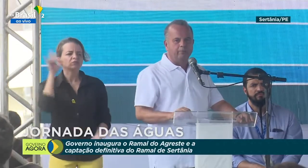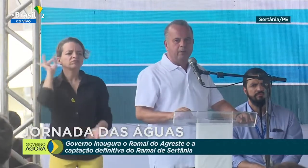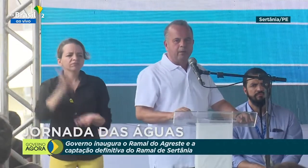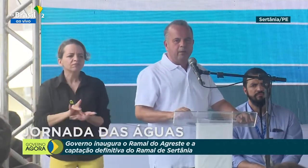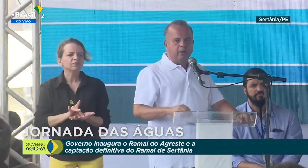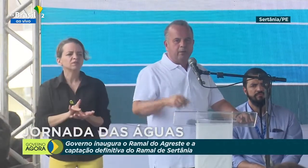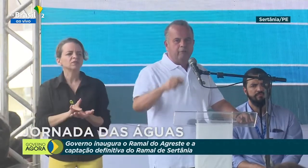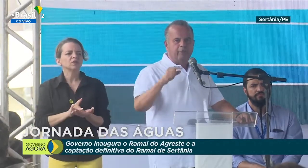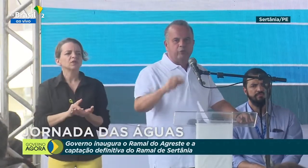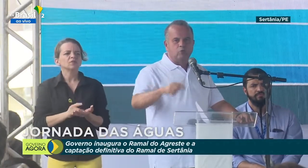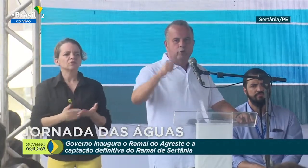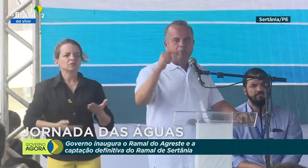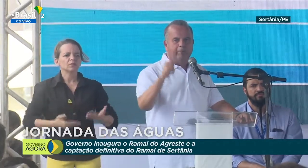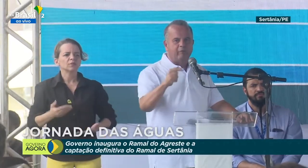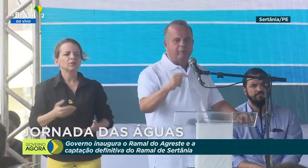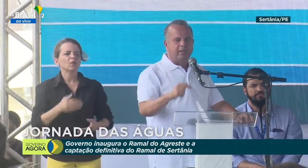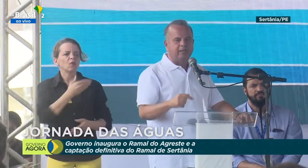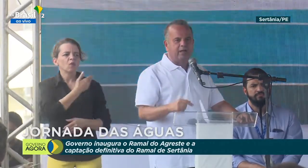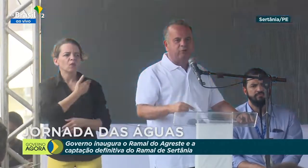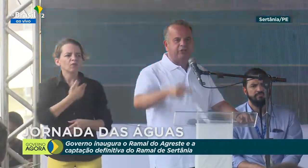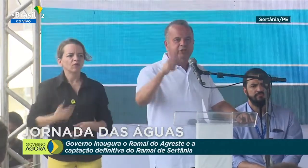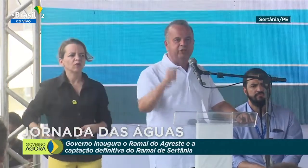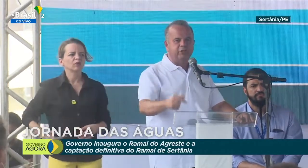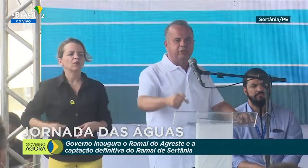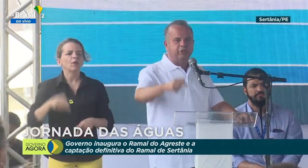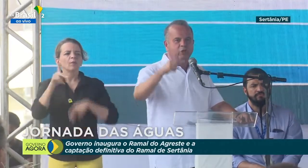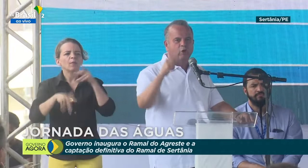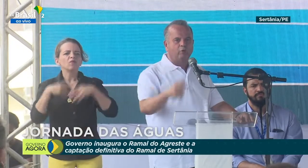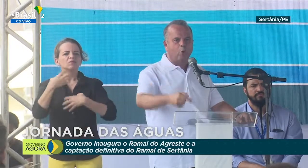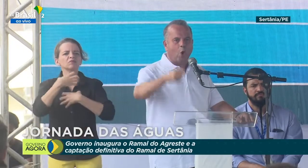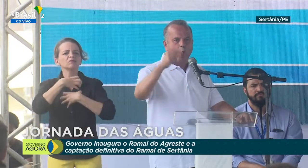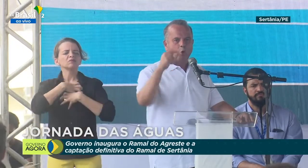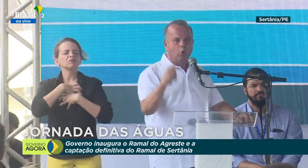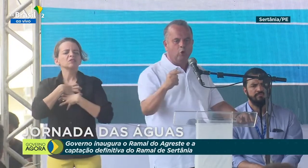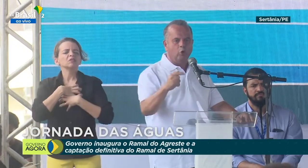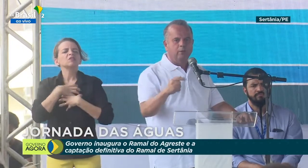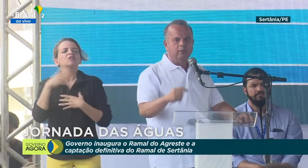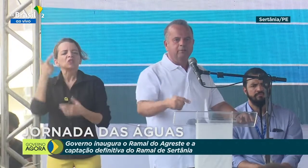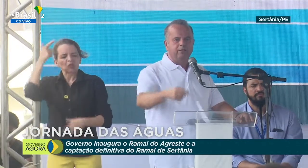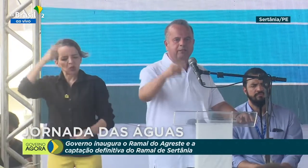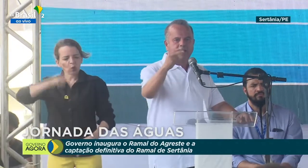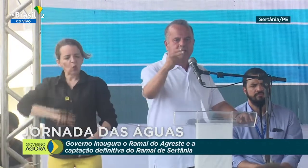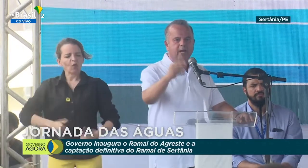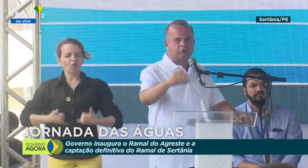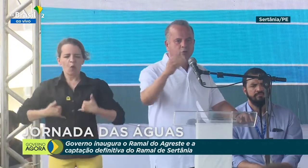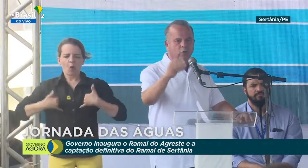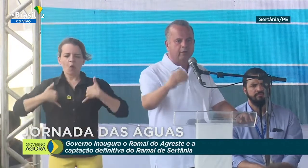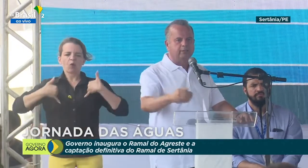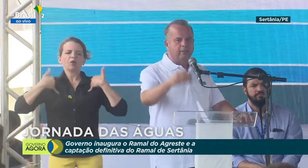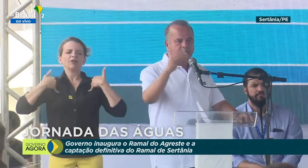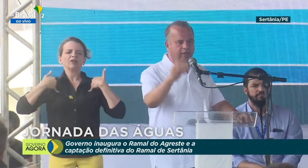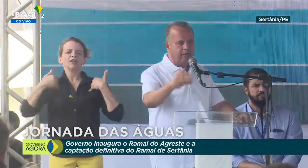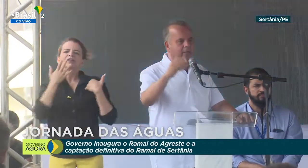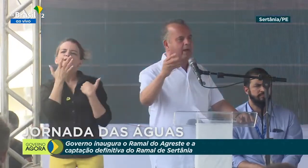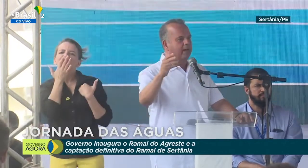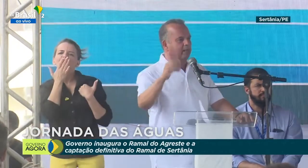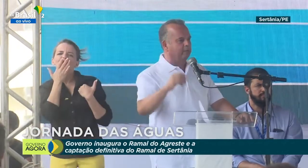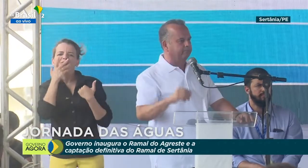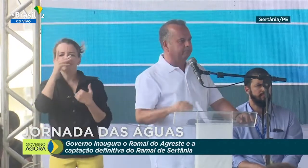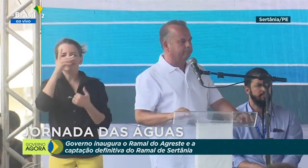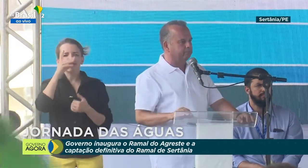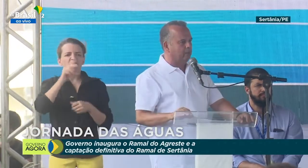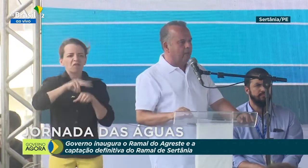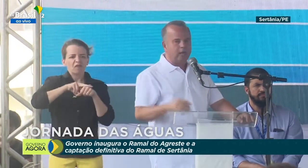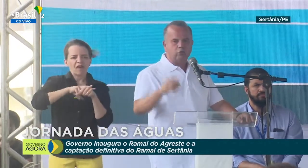governo que fez com que o povo brasileiro sentisse de novo o orgulho de trajar as cores verde e